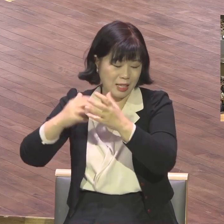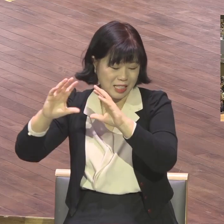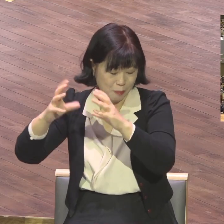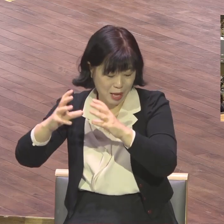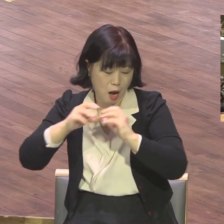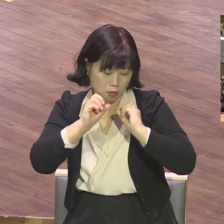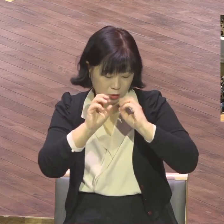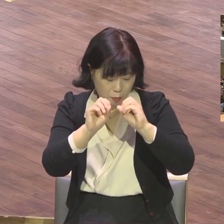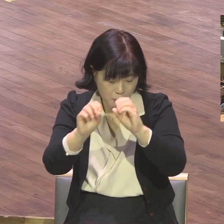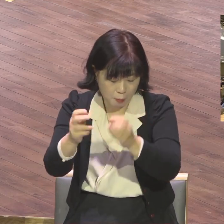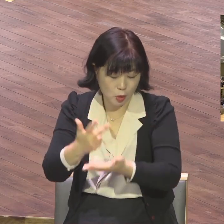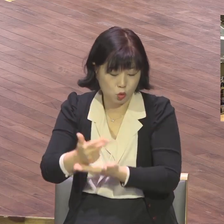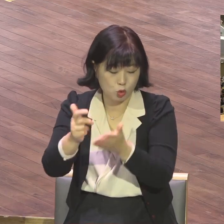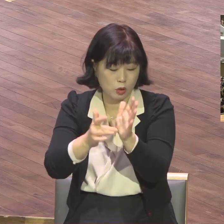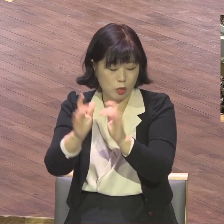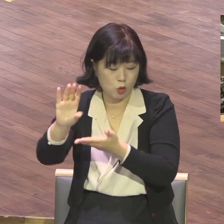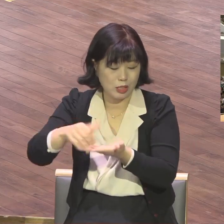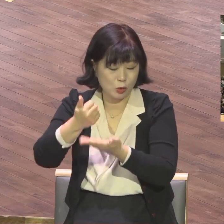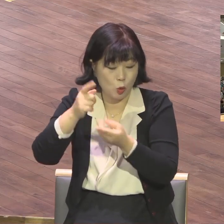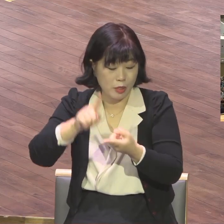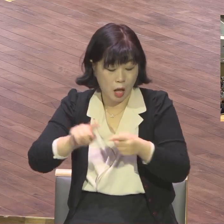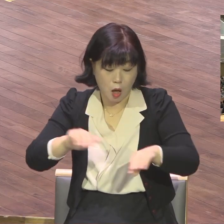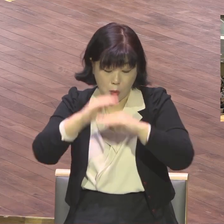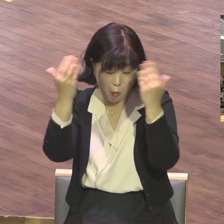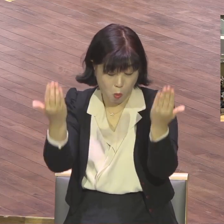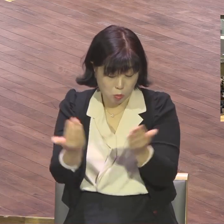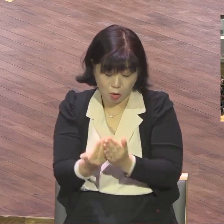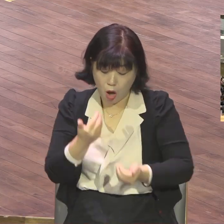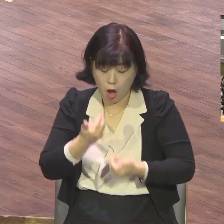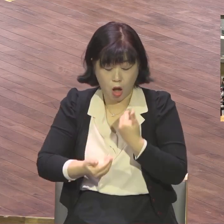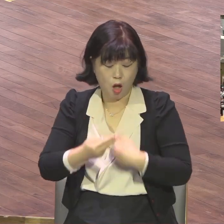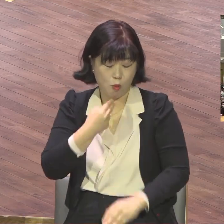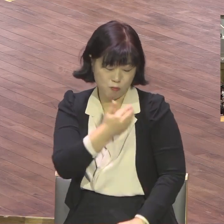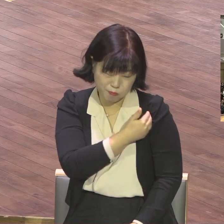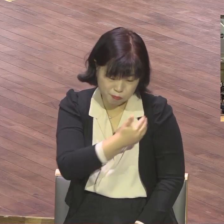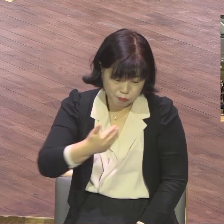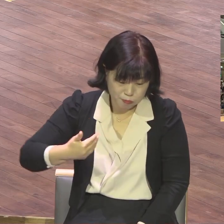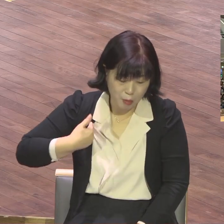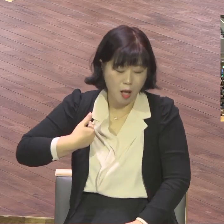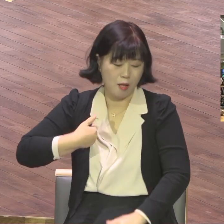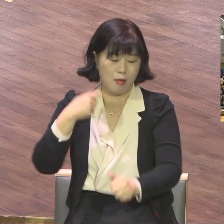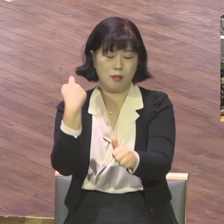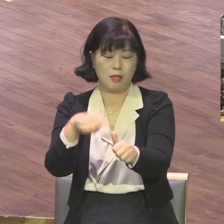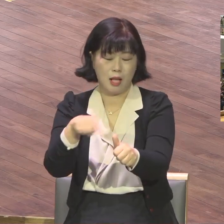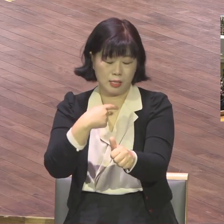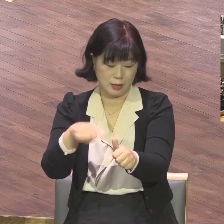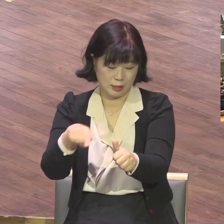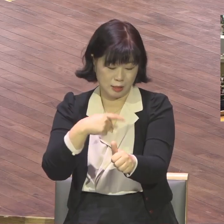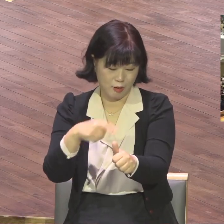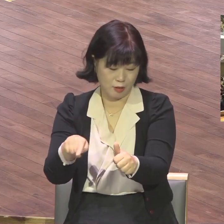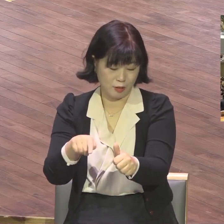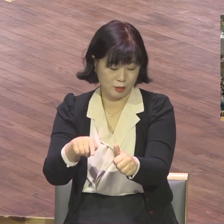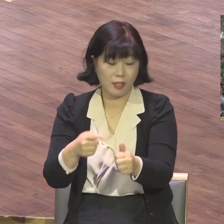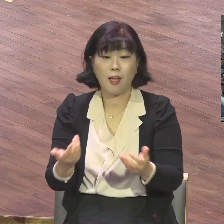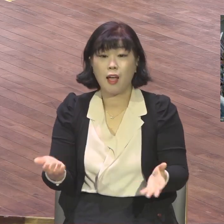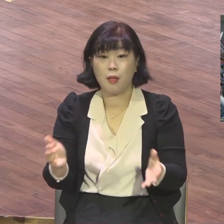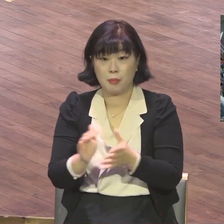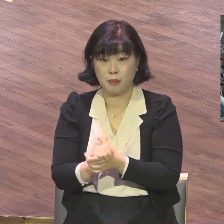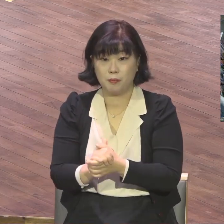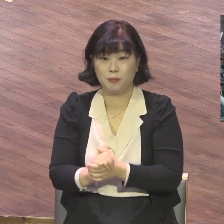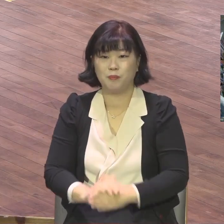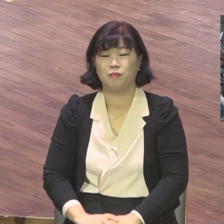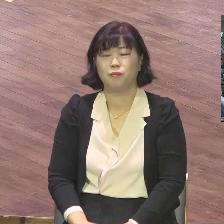나라를 전파하며 주 예수 그리스도에 관한 모든 것을 담대하게 거침없이 가르치더라. 아멘.